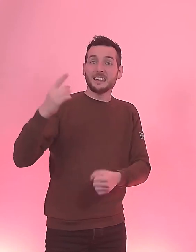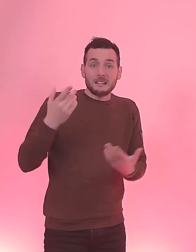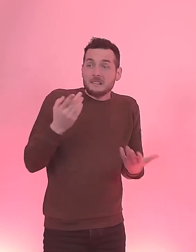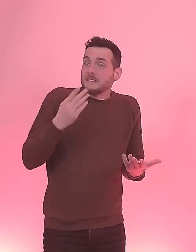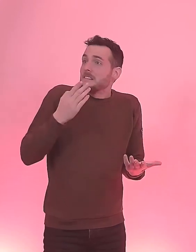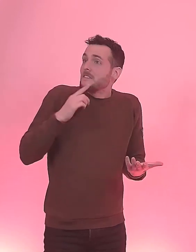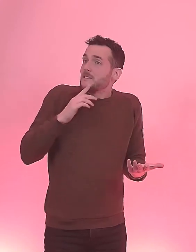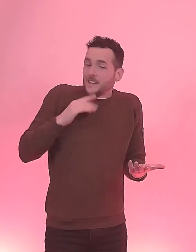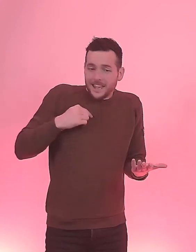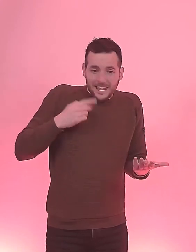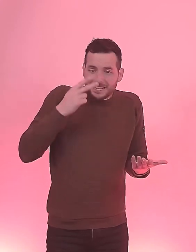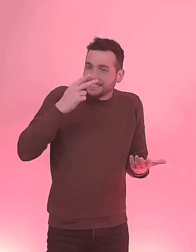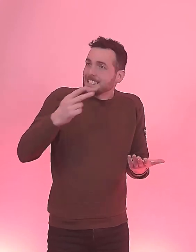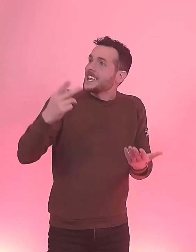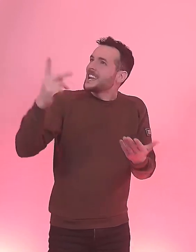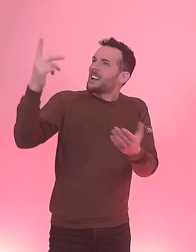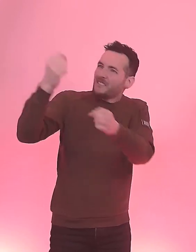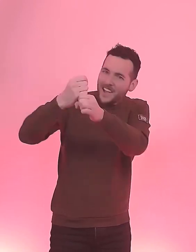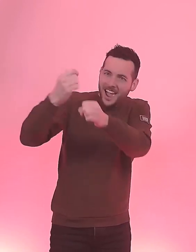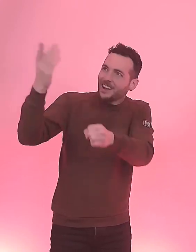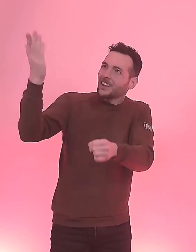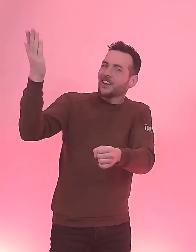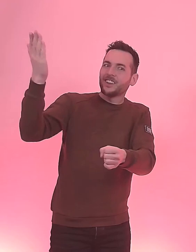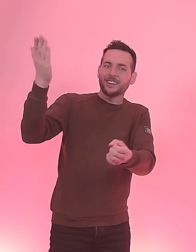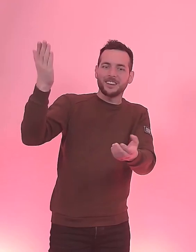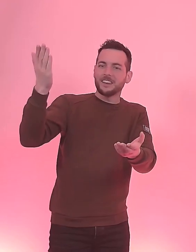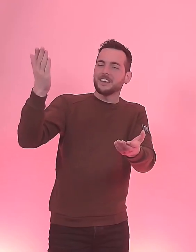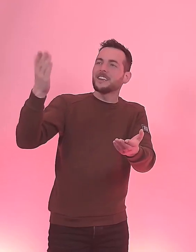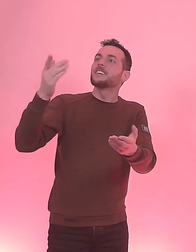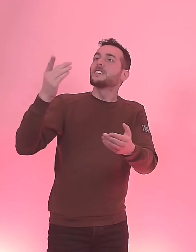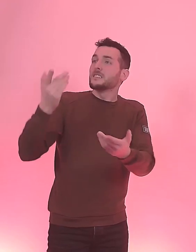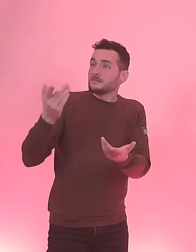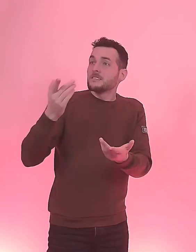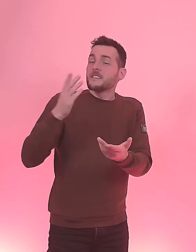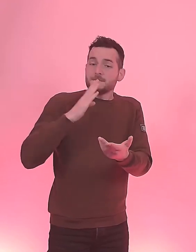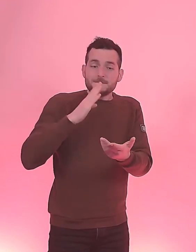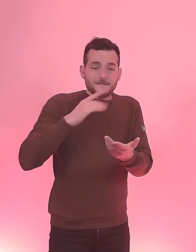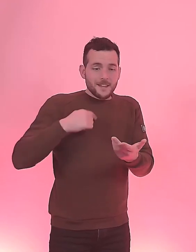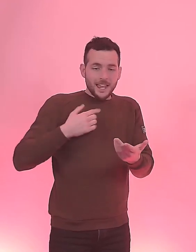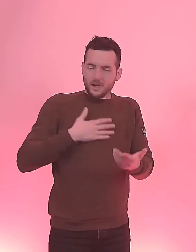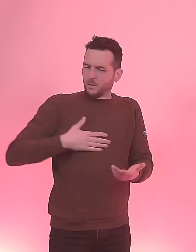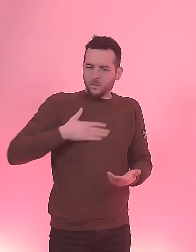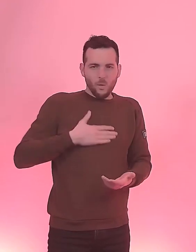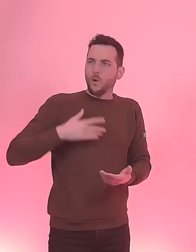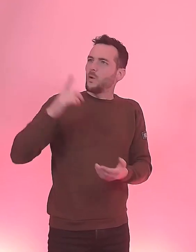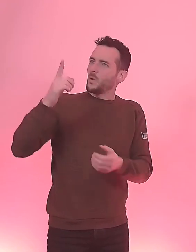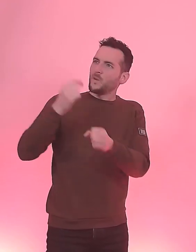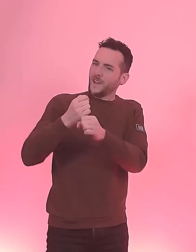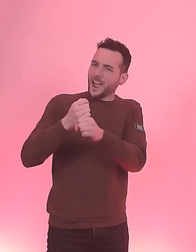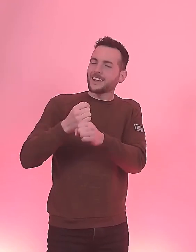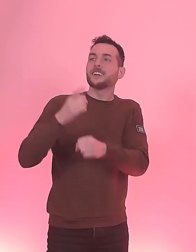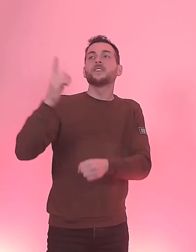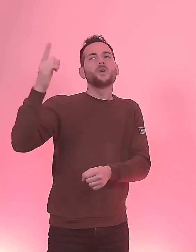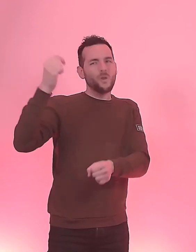wie wil tot ziens jongens en hij doet het weer hmm